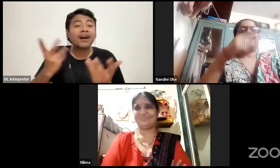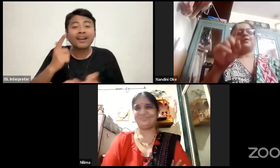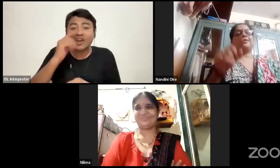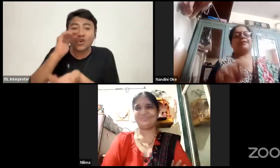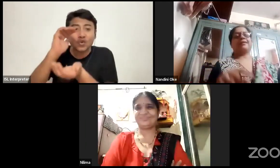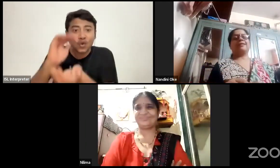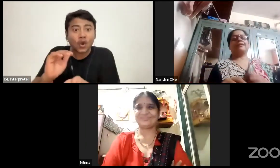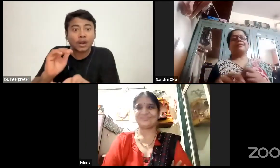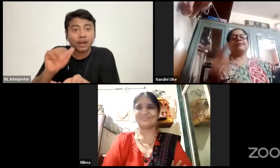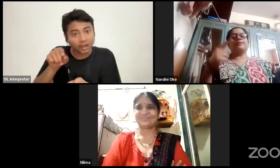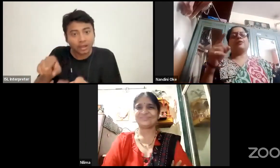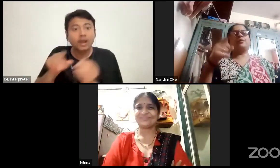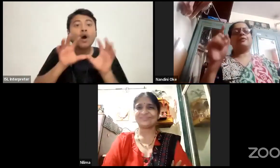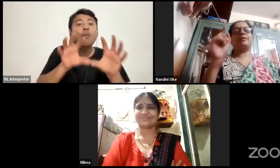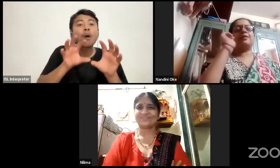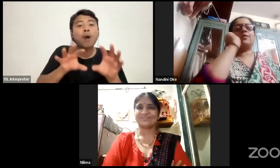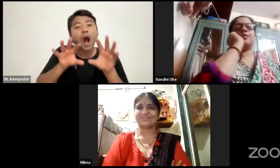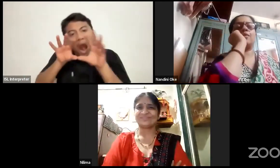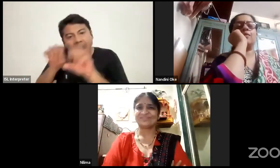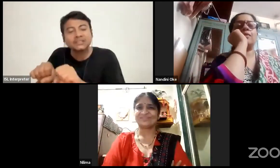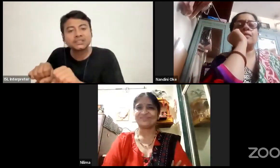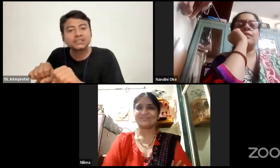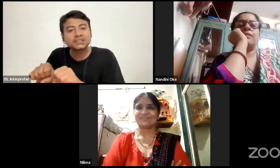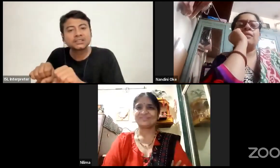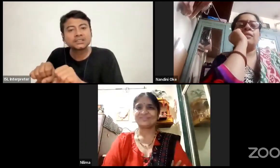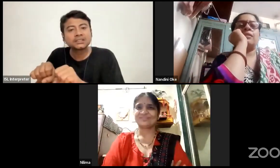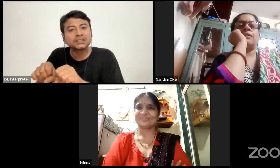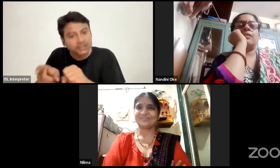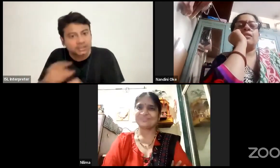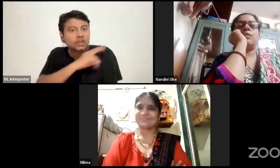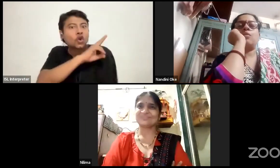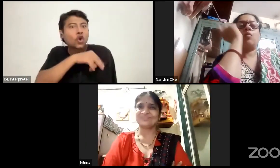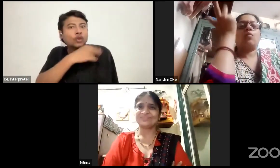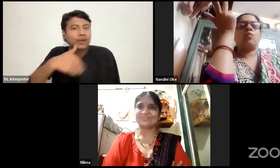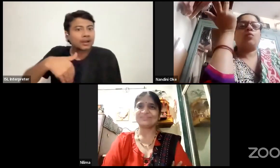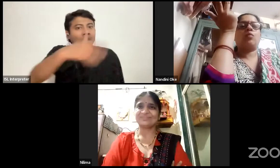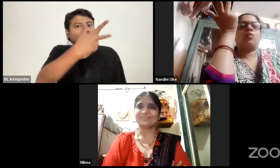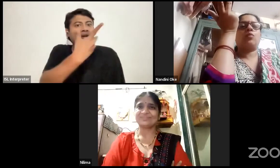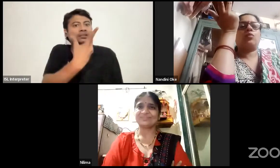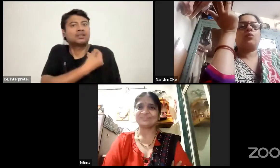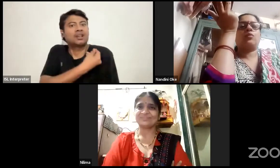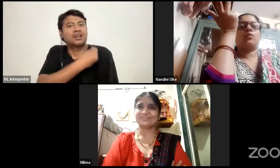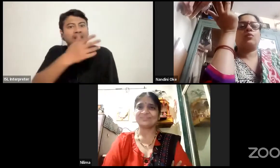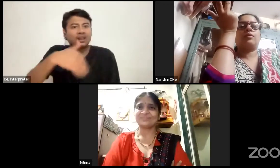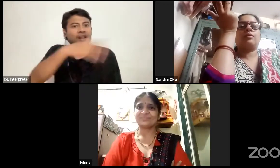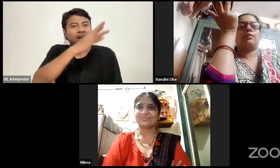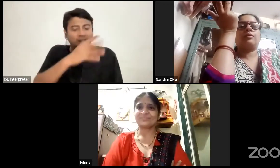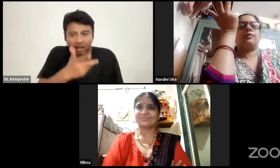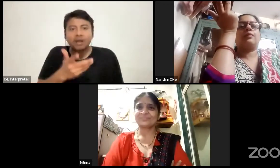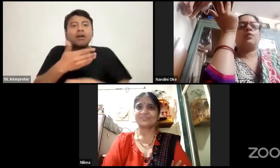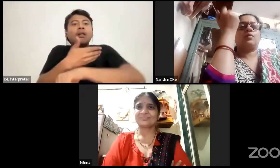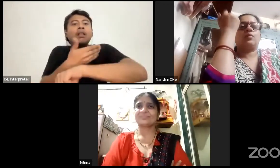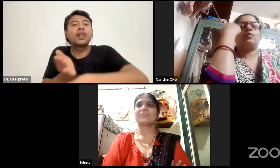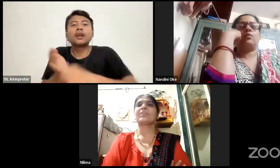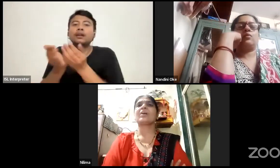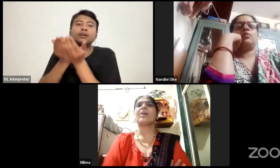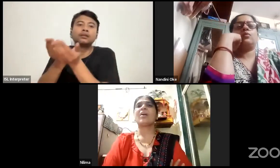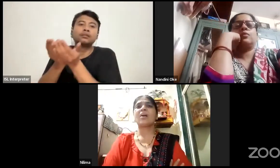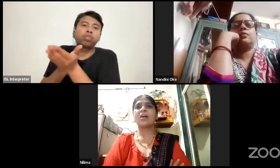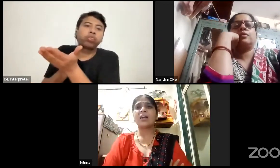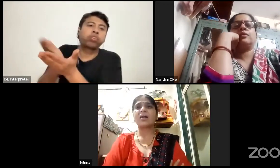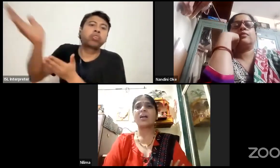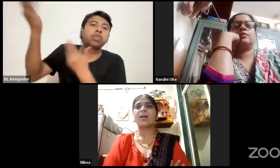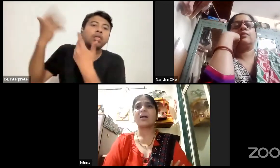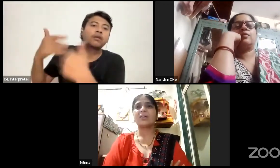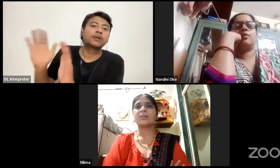टाइटैनिक वो निकल चुका था। और वो बहुत रो रहे थे, और वो बार बार रो रो के क्या बोलता था, मैं तो लुट गया, मैं तो बर्बाद हो गया,